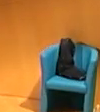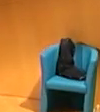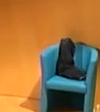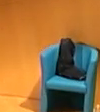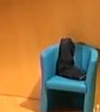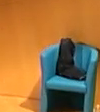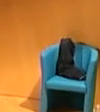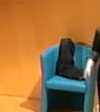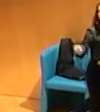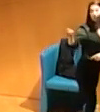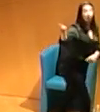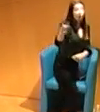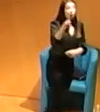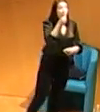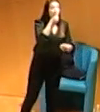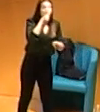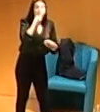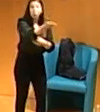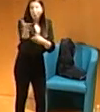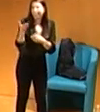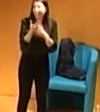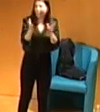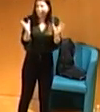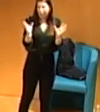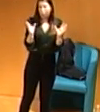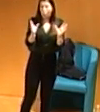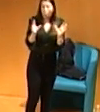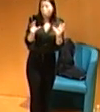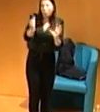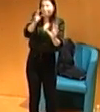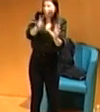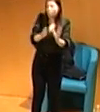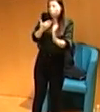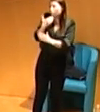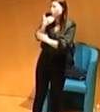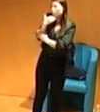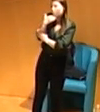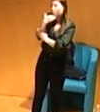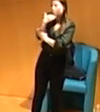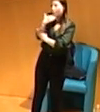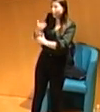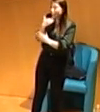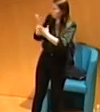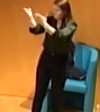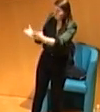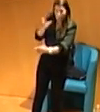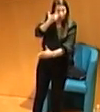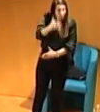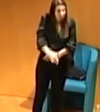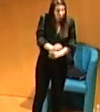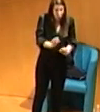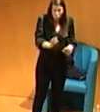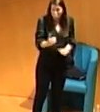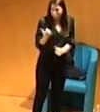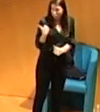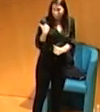Bonsoir. Alors, déjà, je voulais absolument vous remercier. Je ne vous connaissais pas. J'ai eu l'information de la réunion